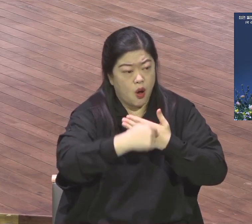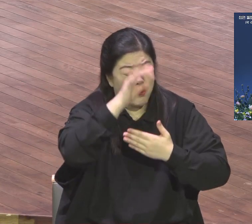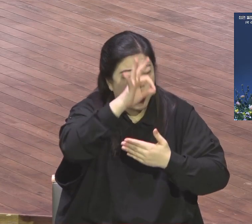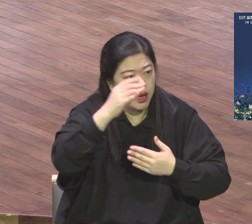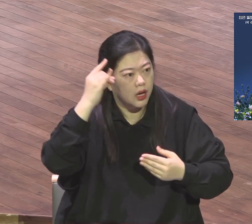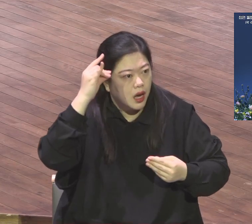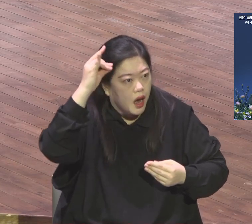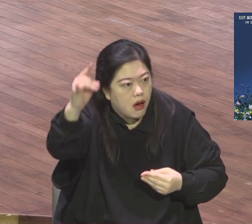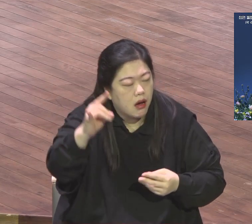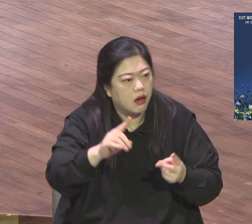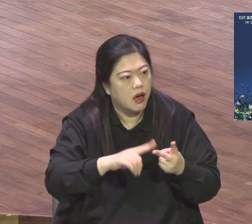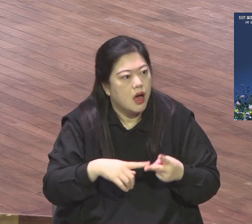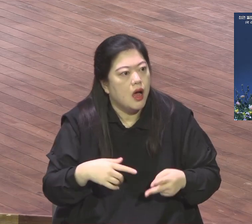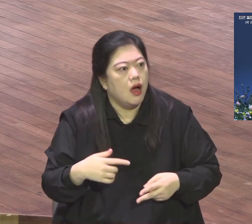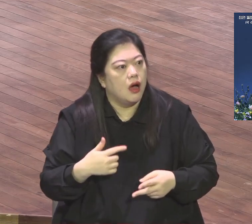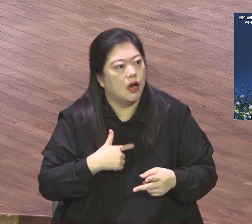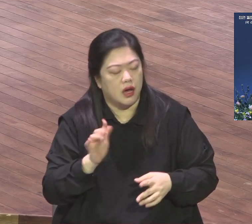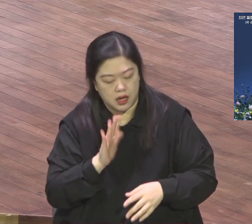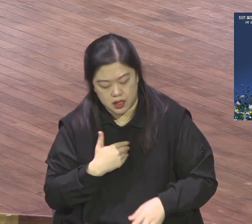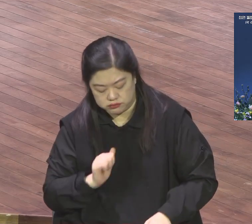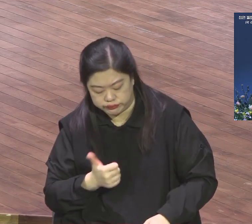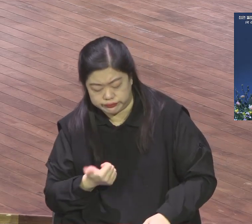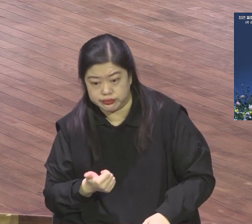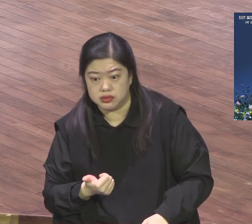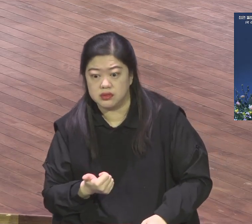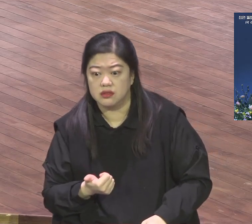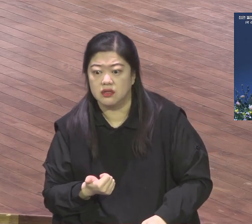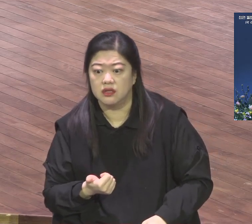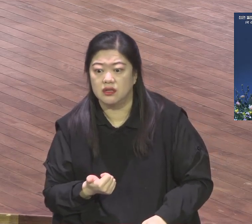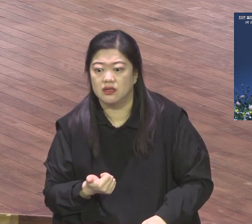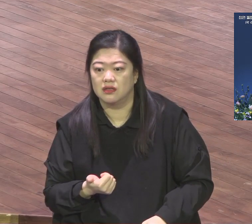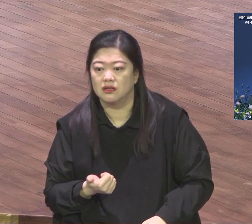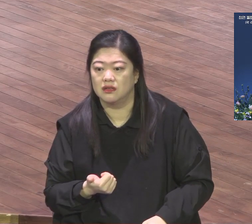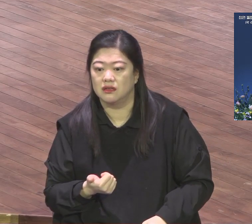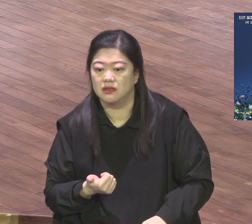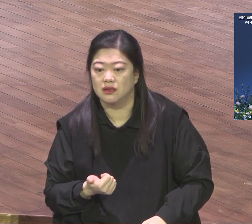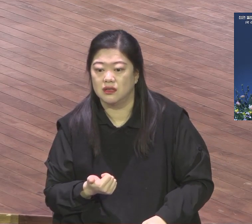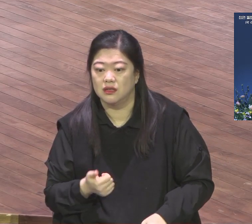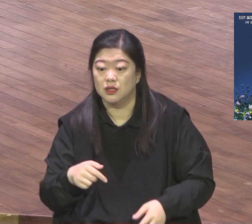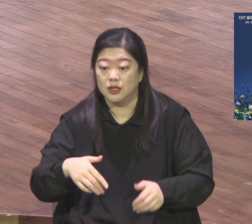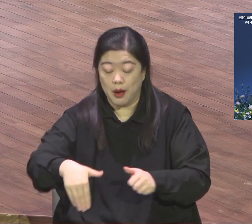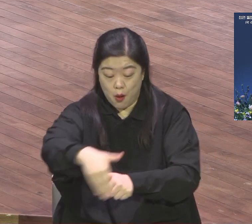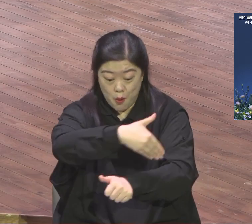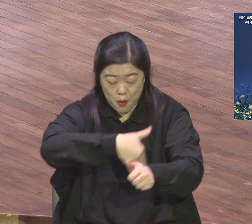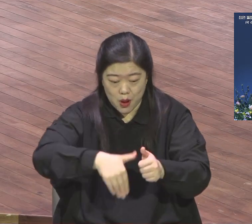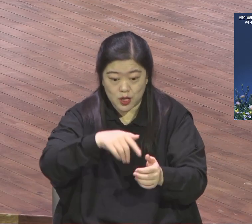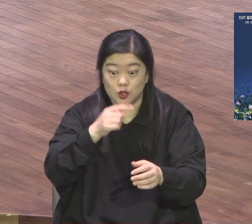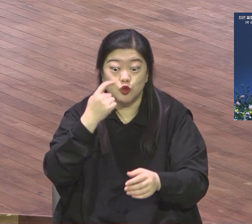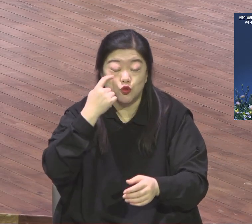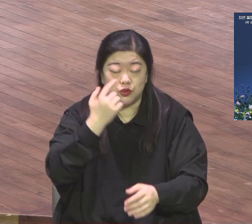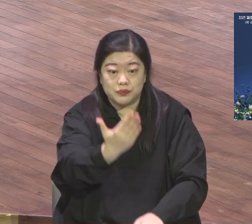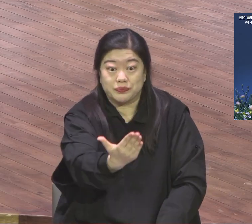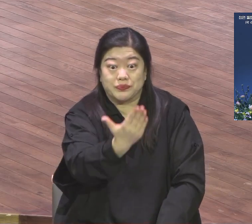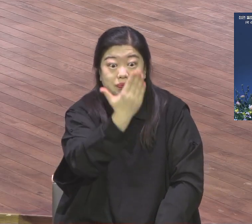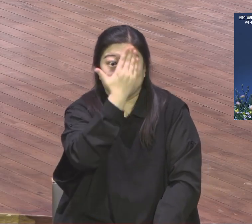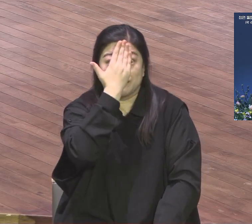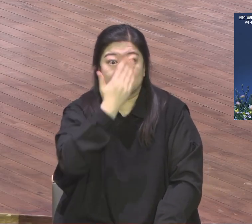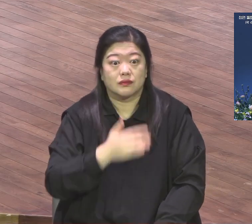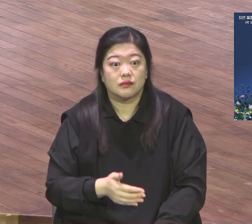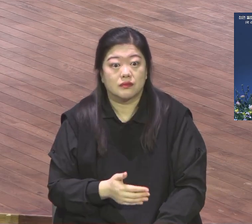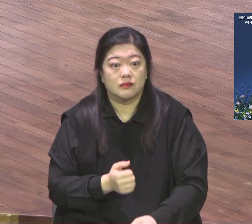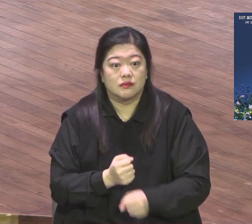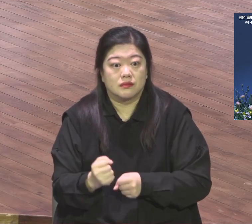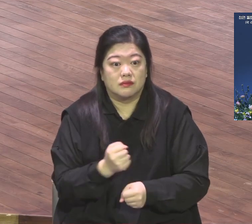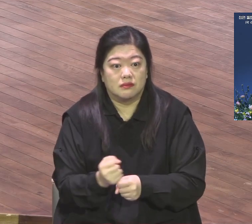정반대. 자, 우리는 눈앞의 환경의 문제와 사건 앞에